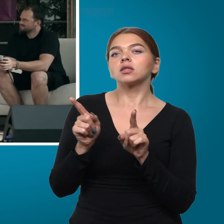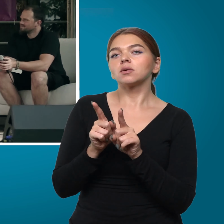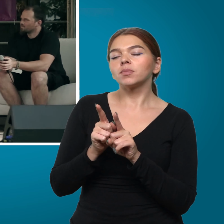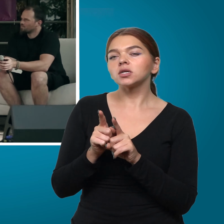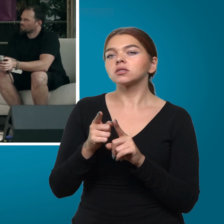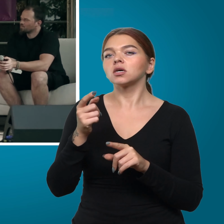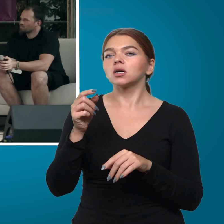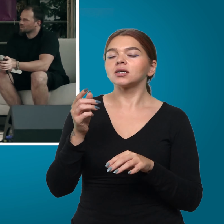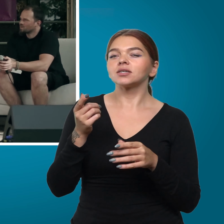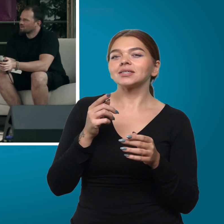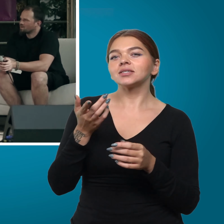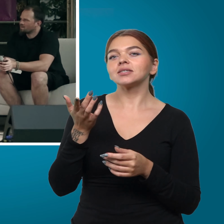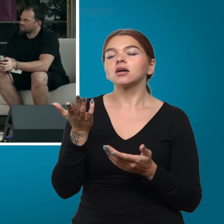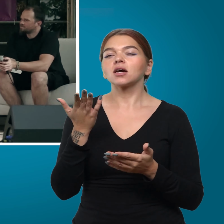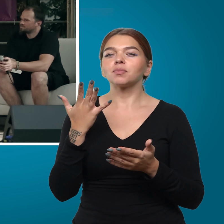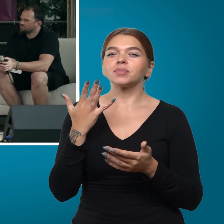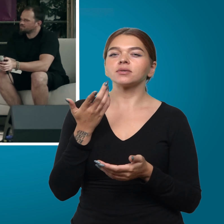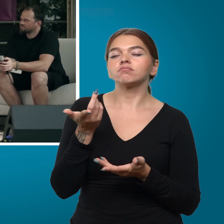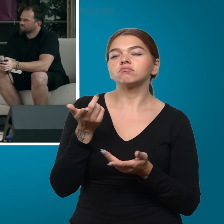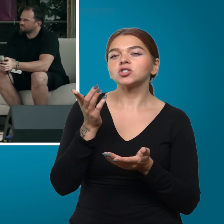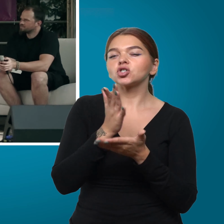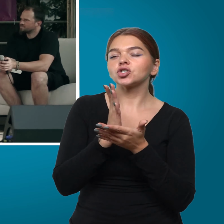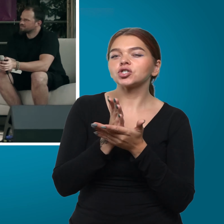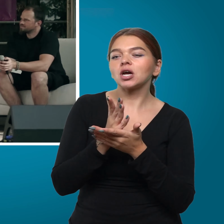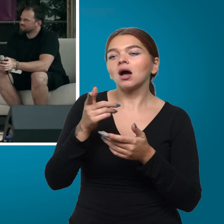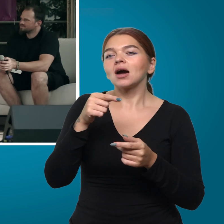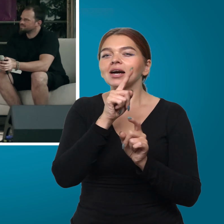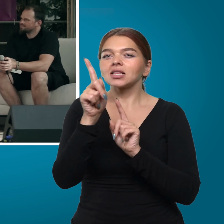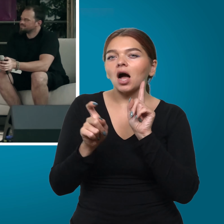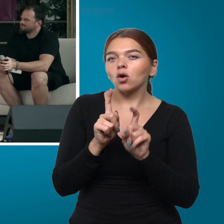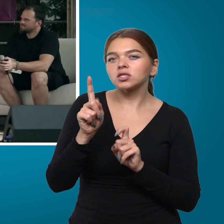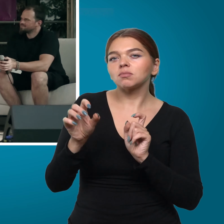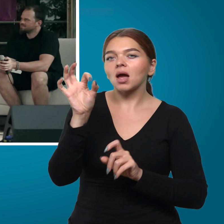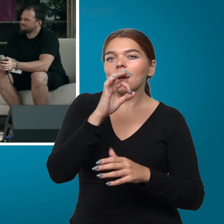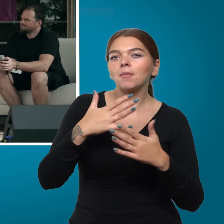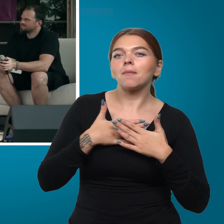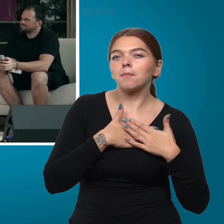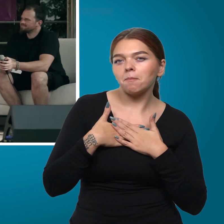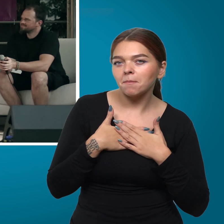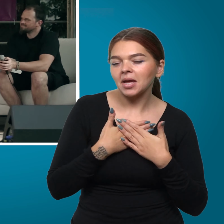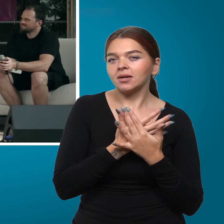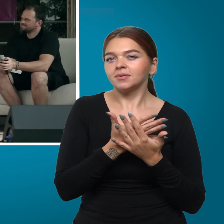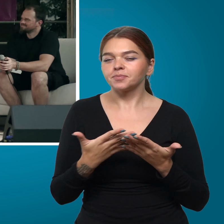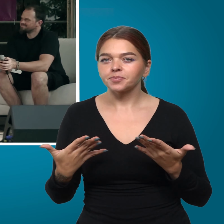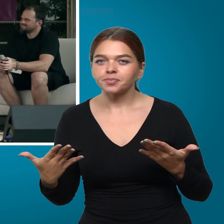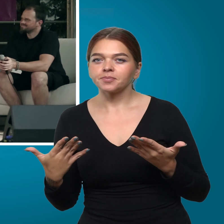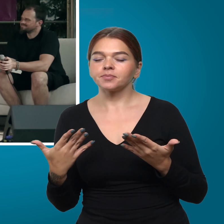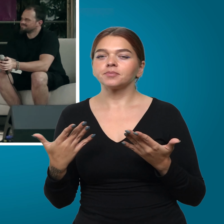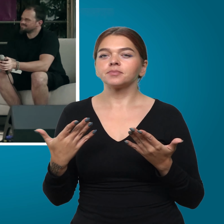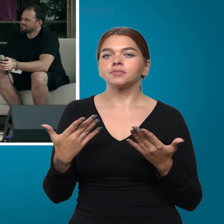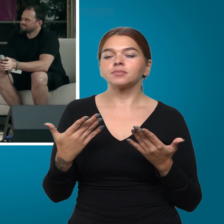Ar iš viso, norėjau paklausti, ar yra, bet labai, labai subtiliai ir labai...